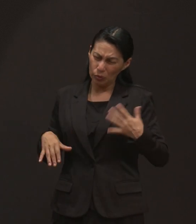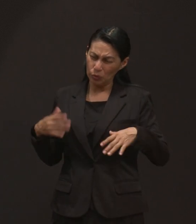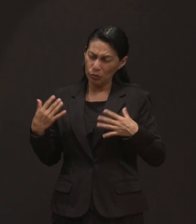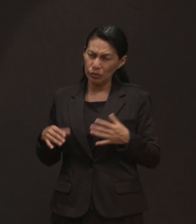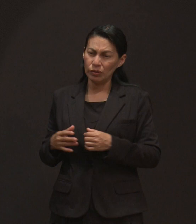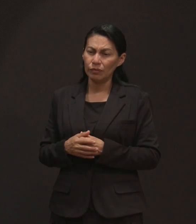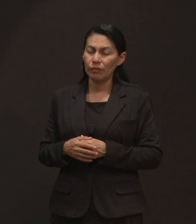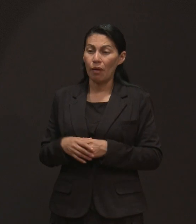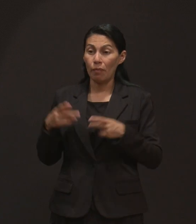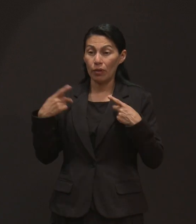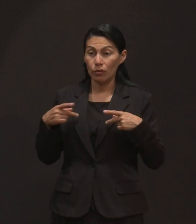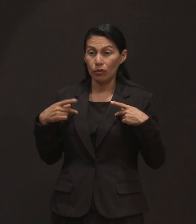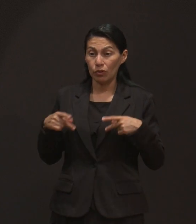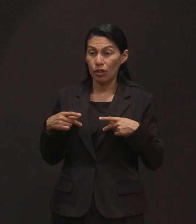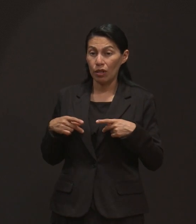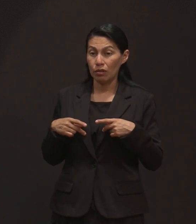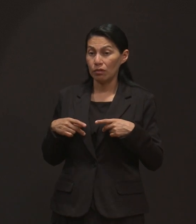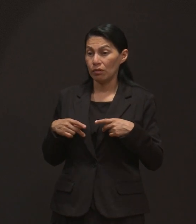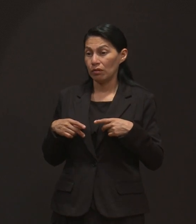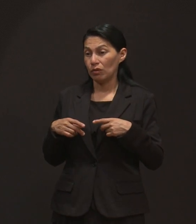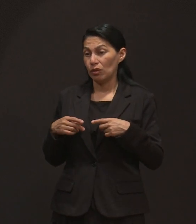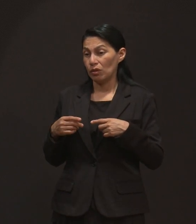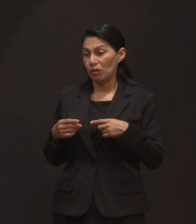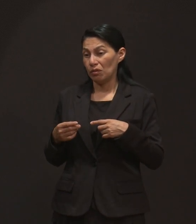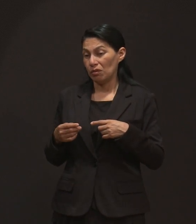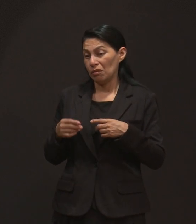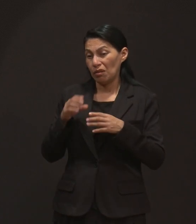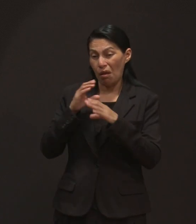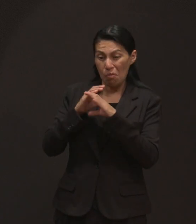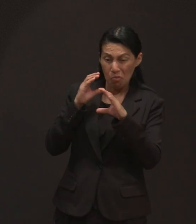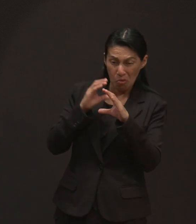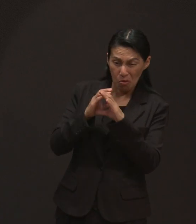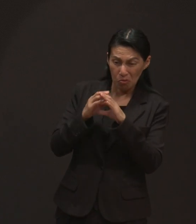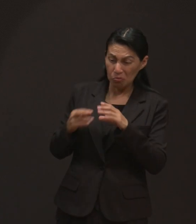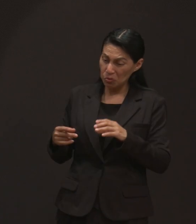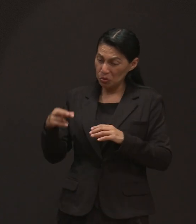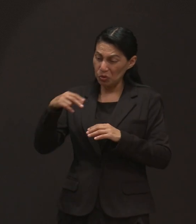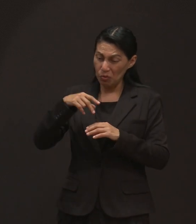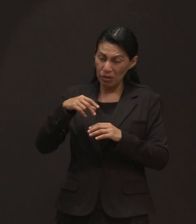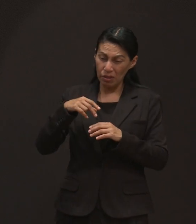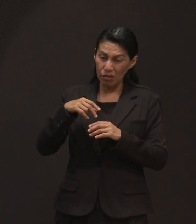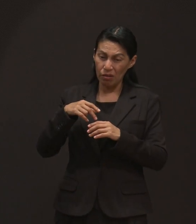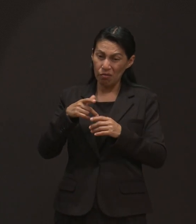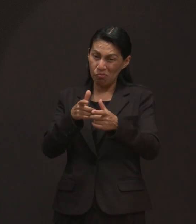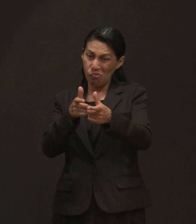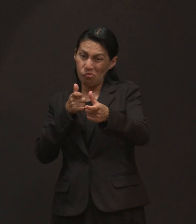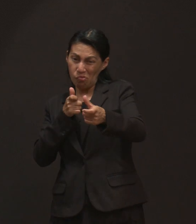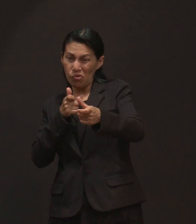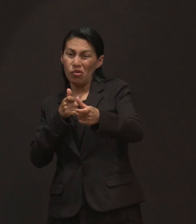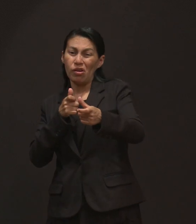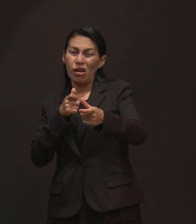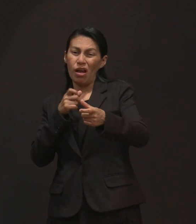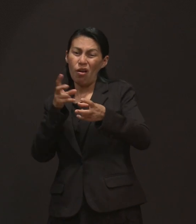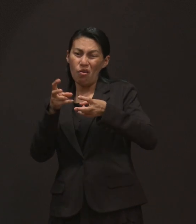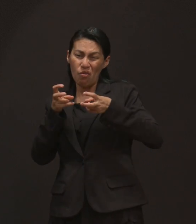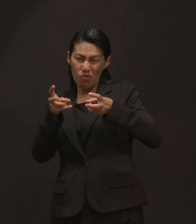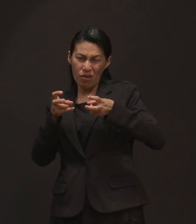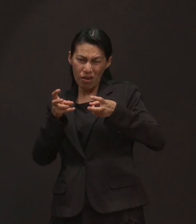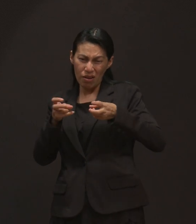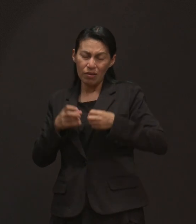Sí. Comúnmente se suben al transporte, a asaltar, pero gracias a Dios,